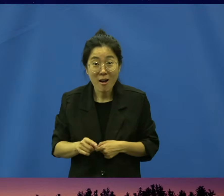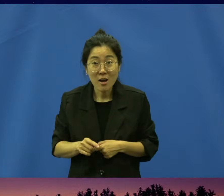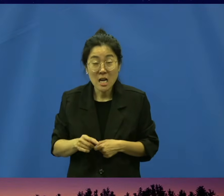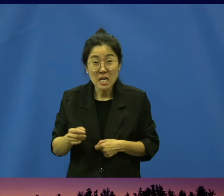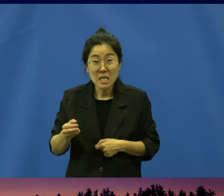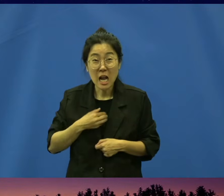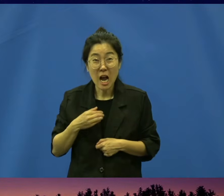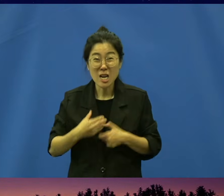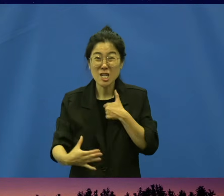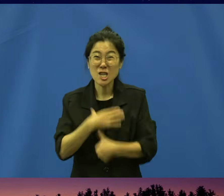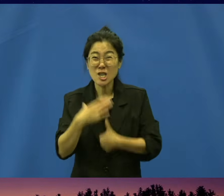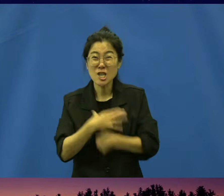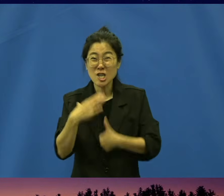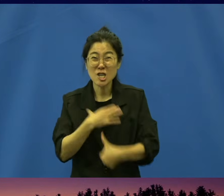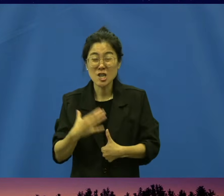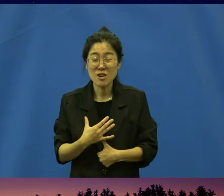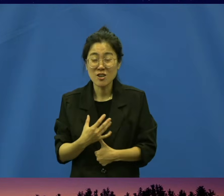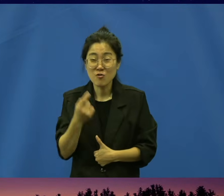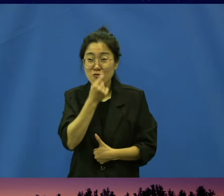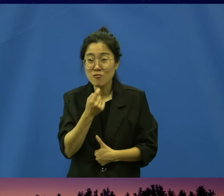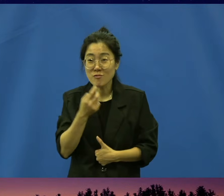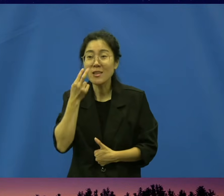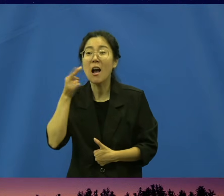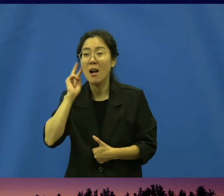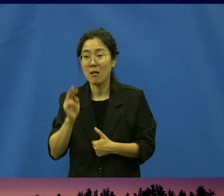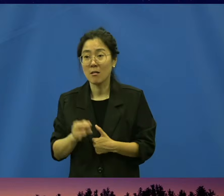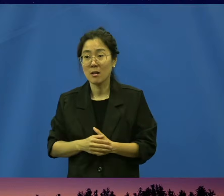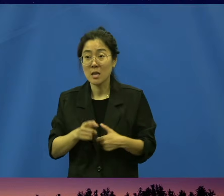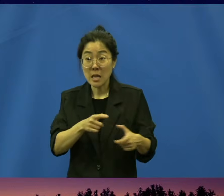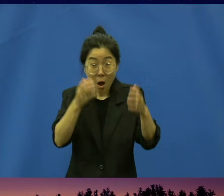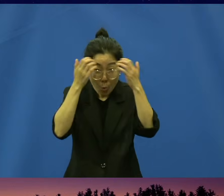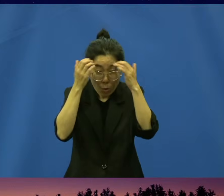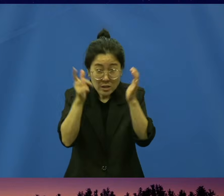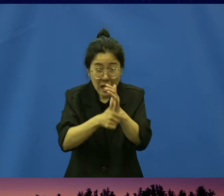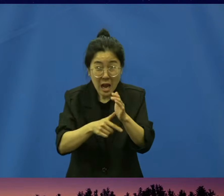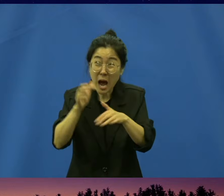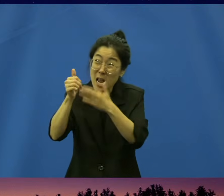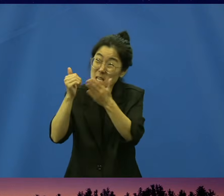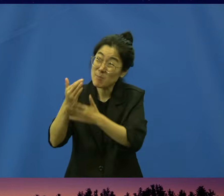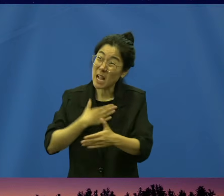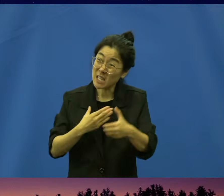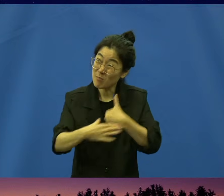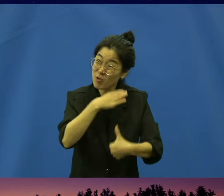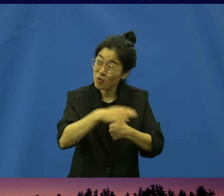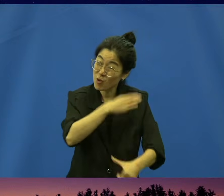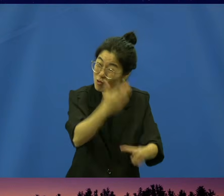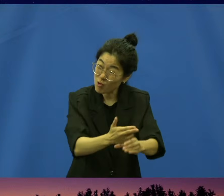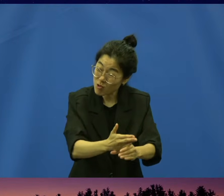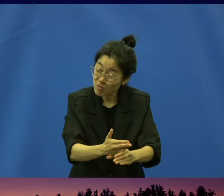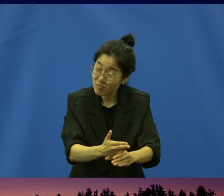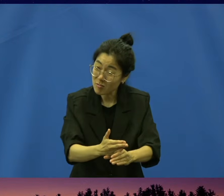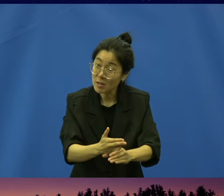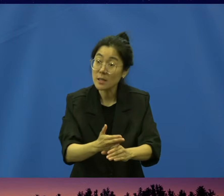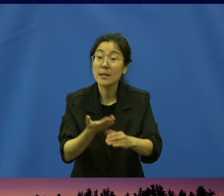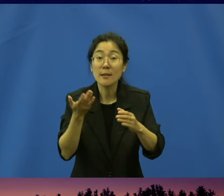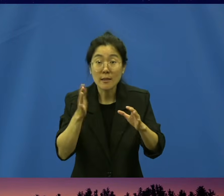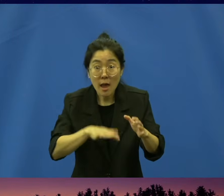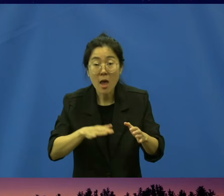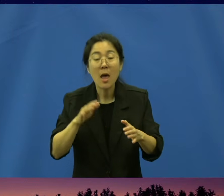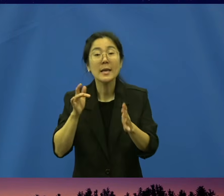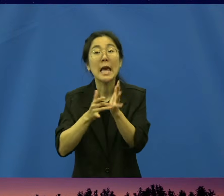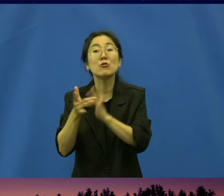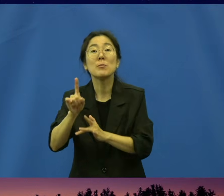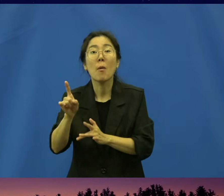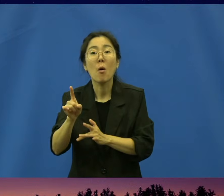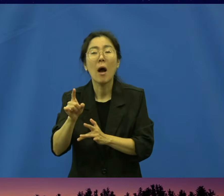아니요 하나님도 영화롭게 하는 일이 아니라고 생각할 때가 많이 있는데, 주님은 보시는 관점이 틀린 것입니다. 다른 때가